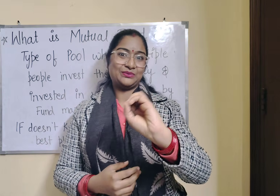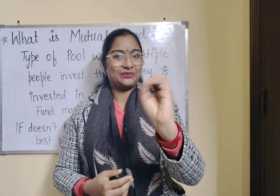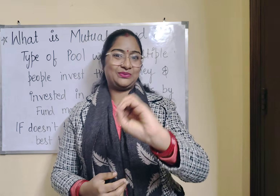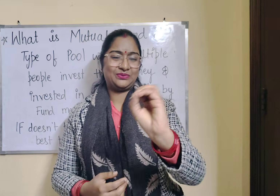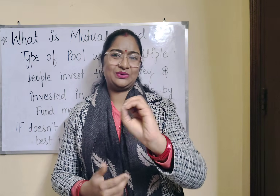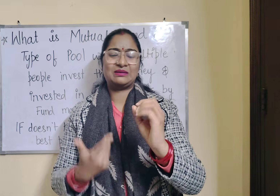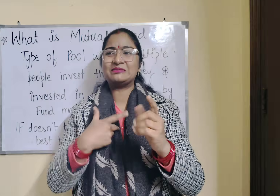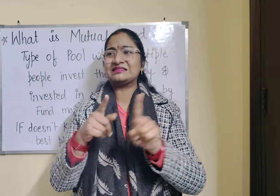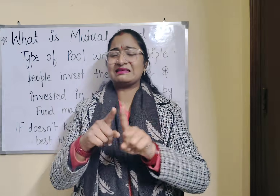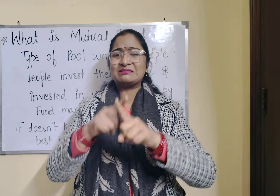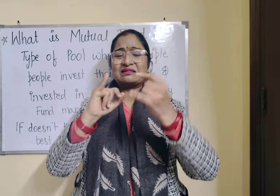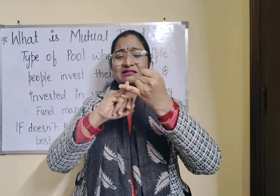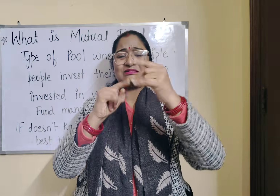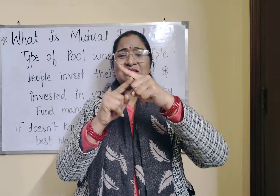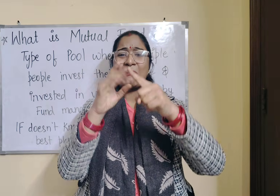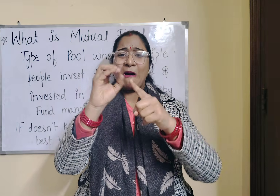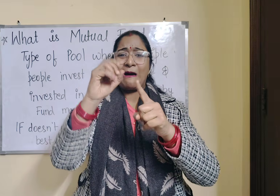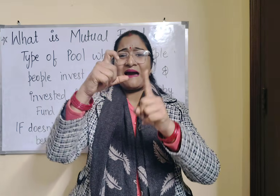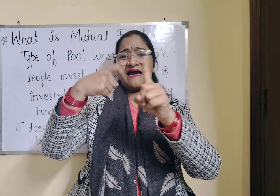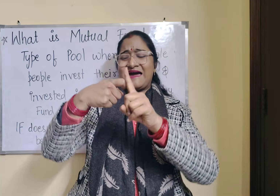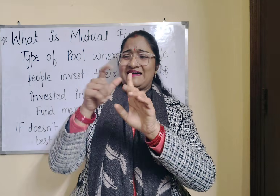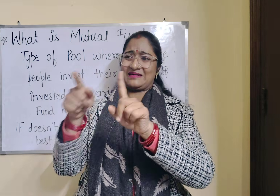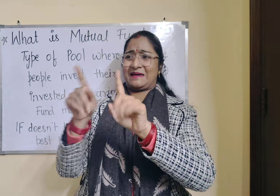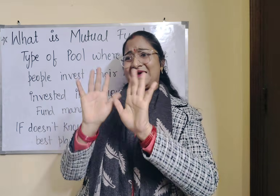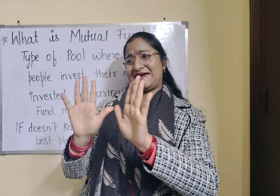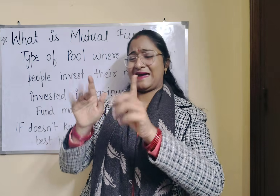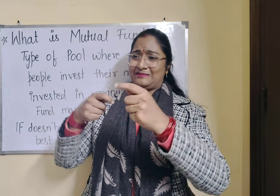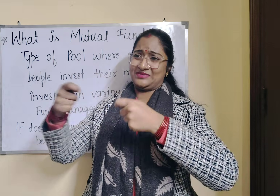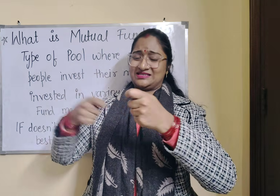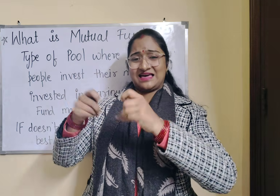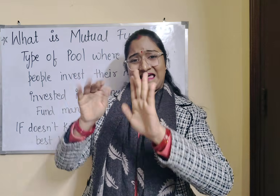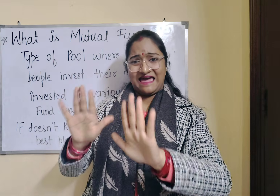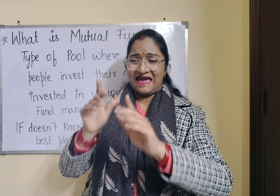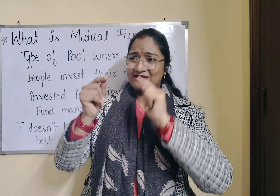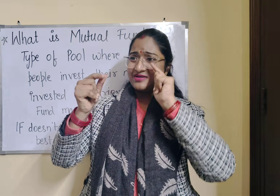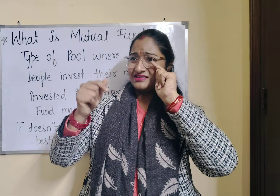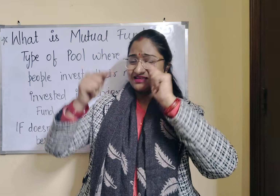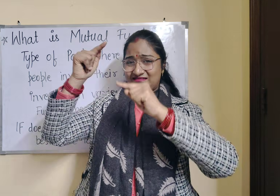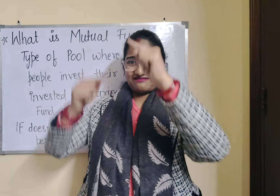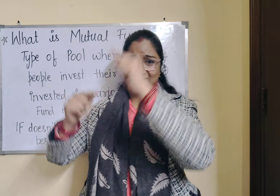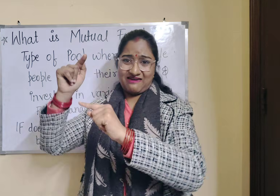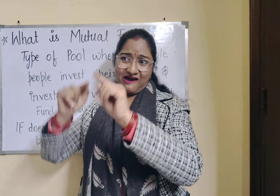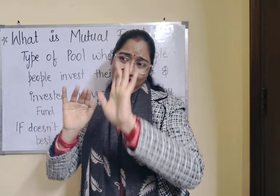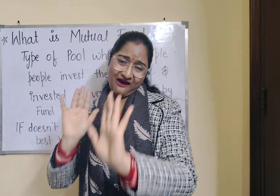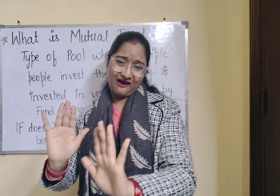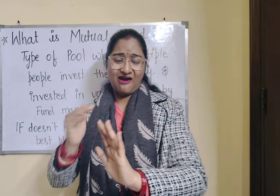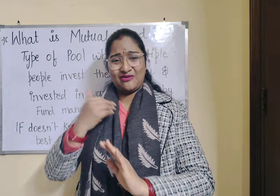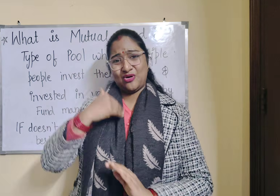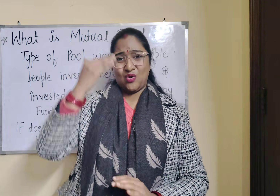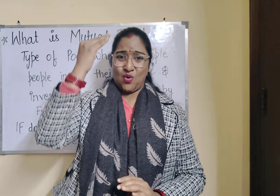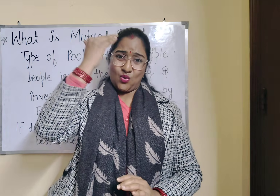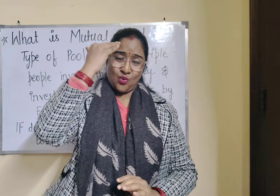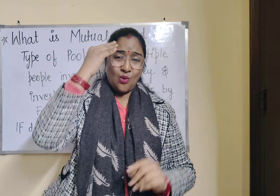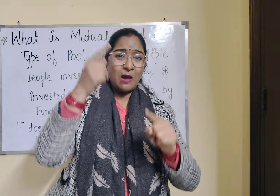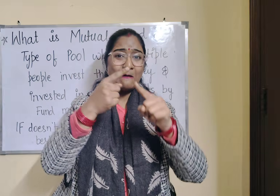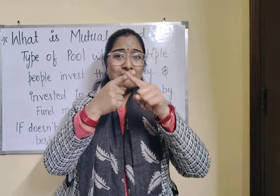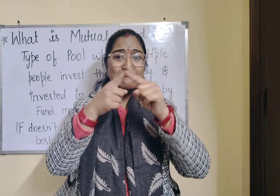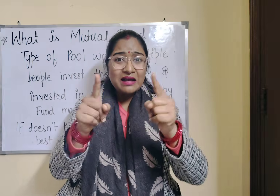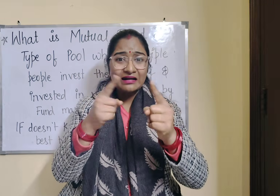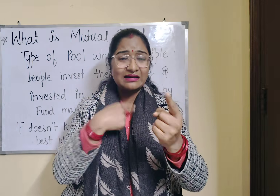कि स्टॉक मार्केट क्या होता है, वो कैसे काम करता है, उसमें कैसे बेनिफिट मिलते हैं। ठीक है, स्टॉक मार्केट में मुझे पता है कि ऊपर नीचे